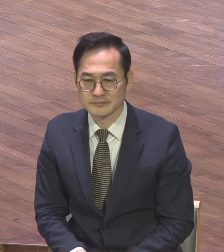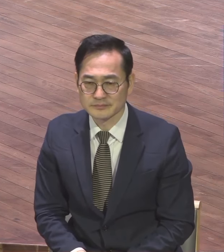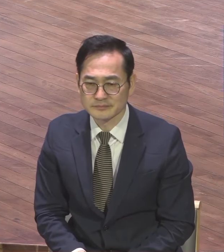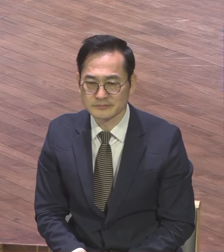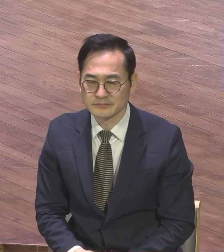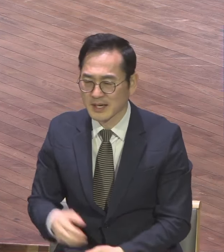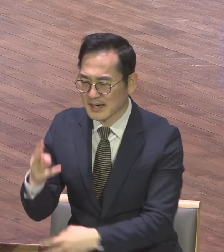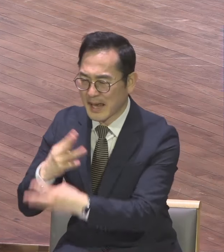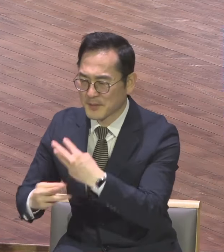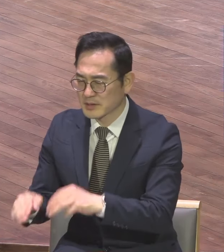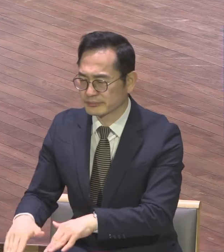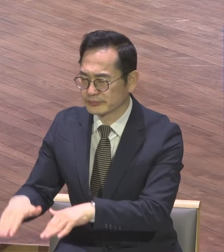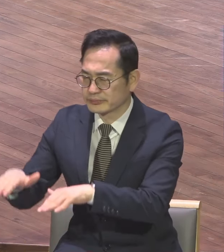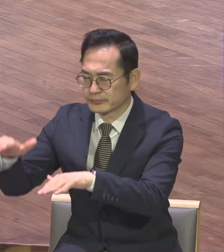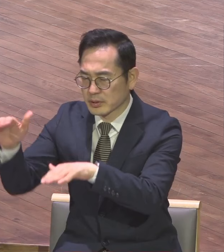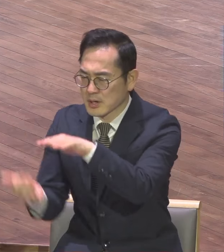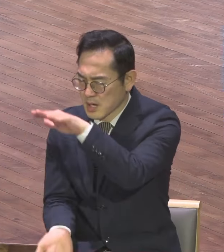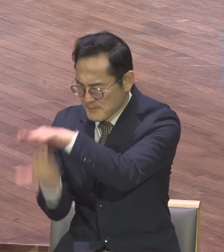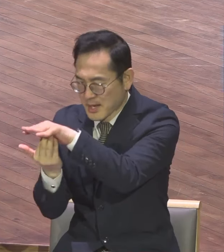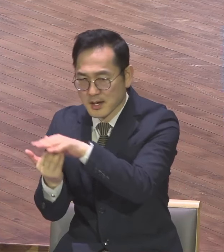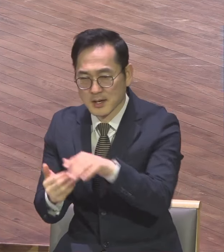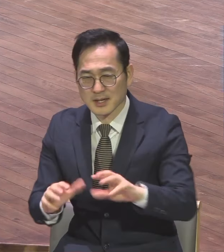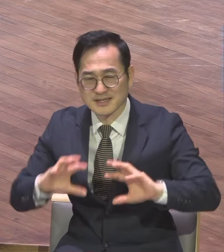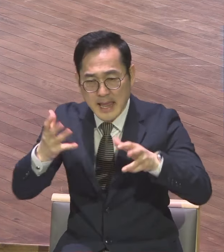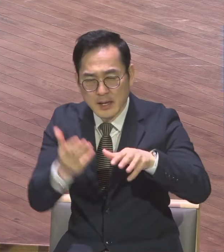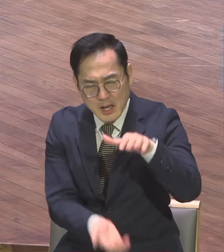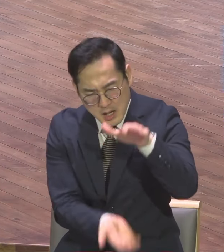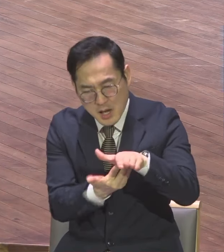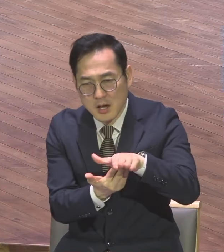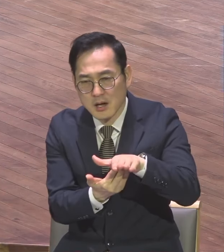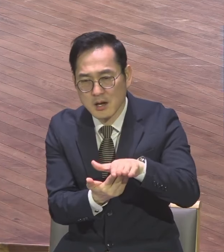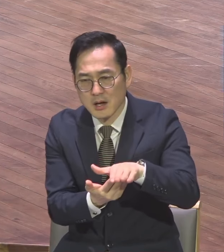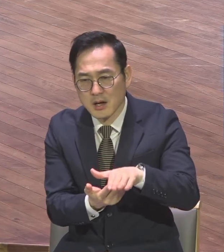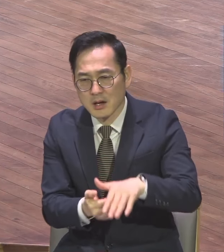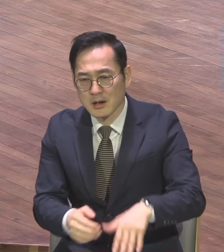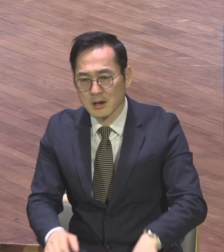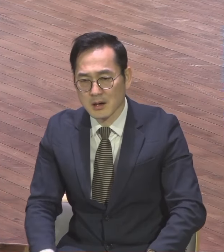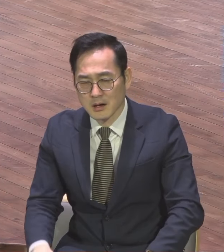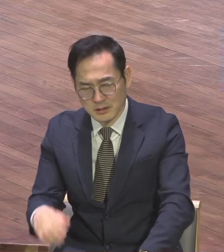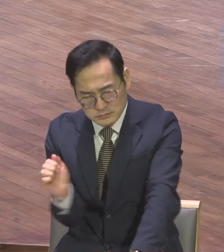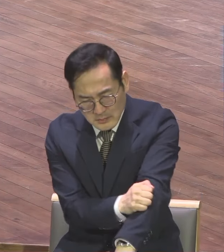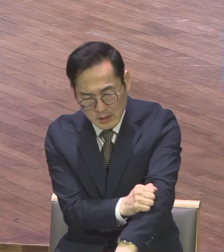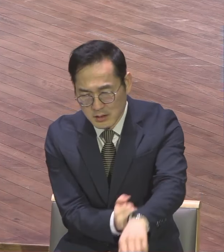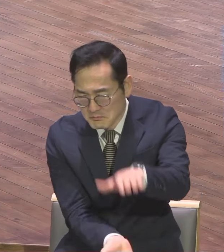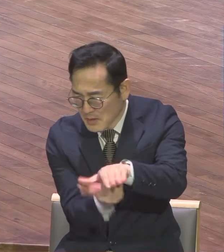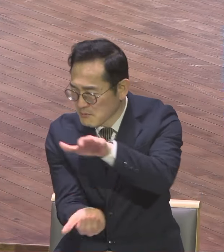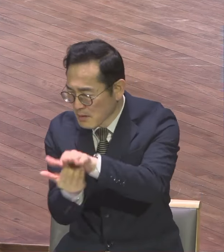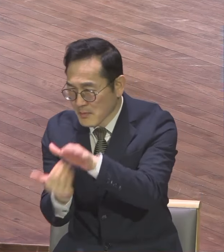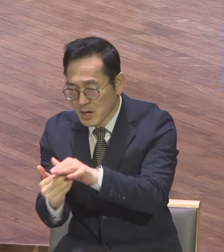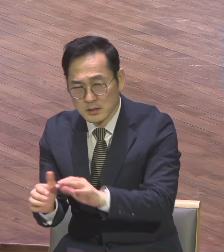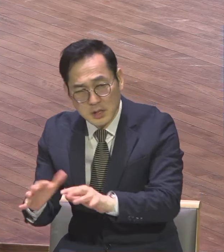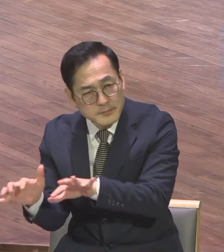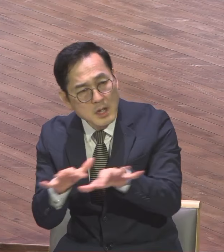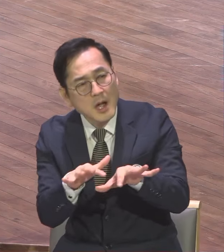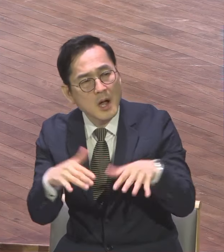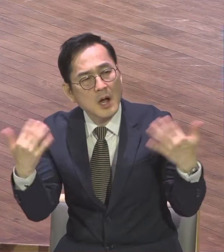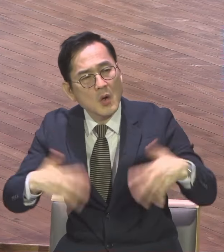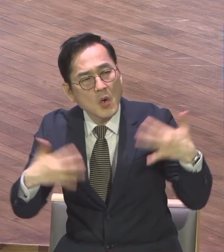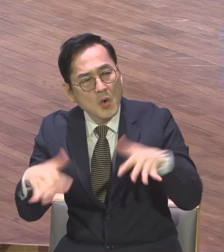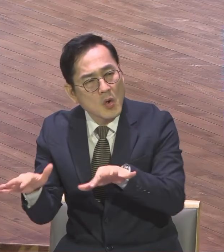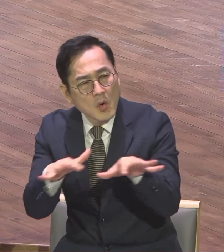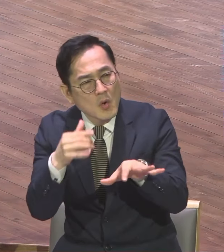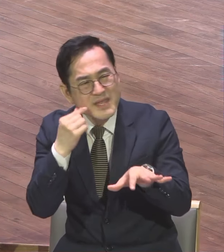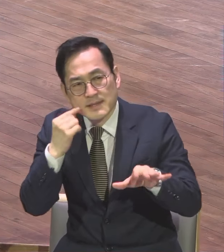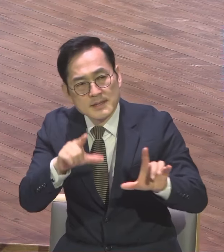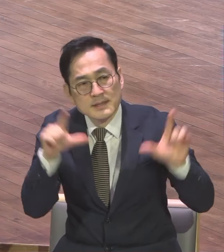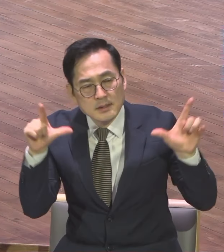서밋인데 정말로 주님 전 세계 위에 그야말로 이 세플러처럼 하나님의 이름을